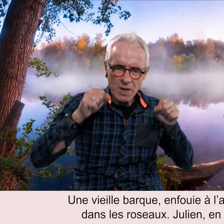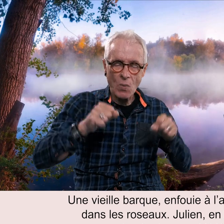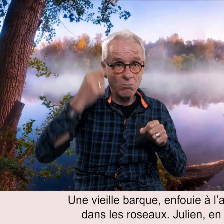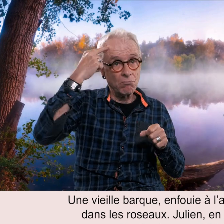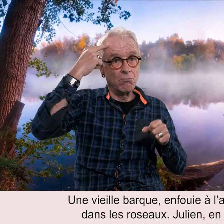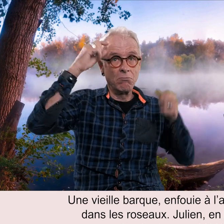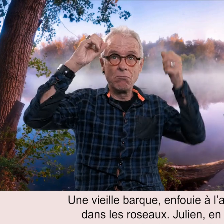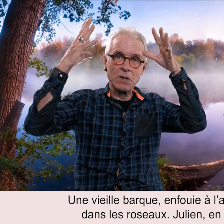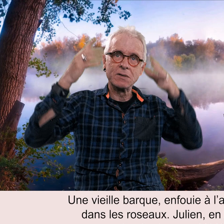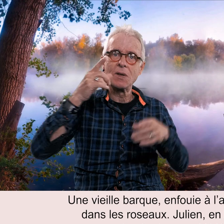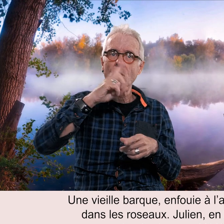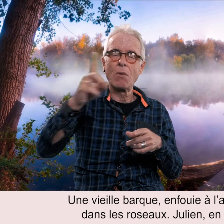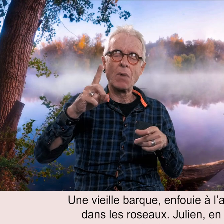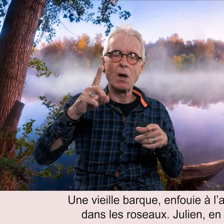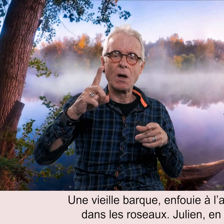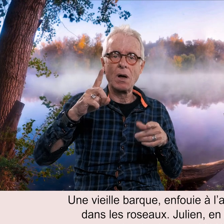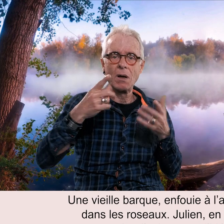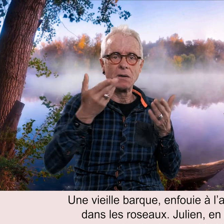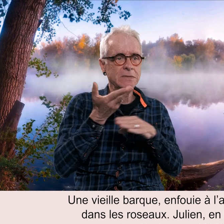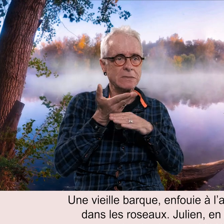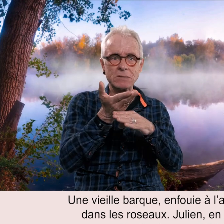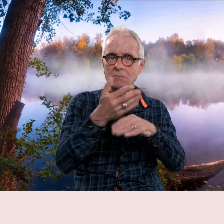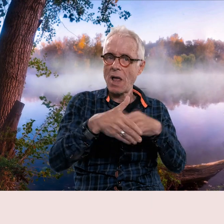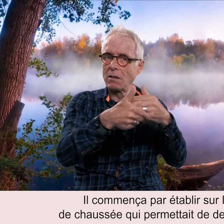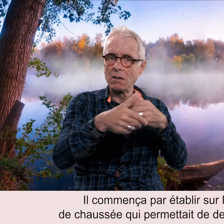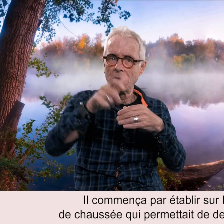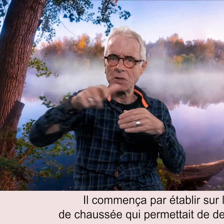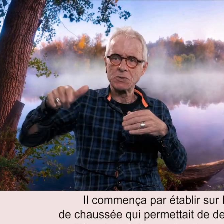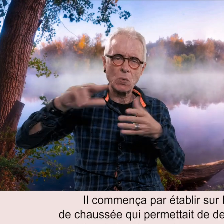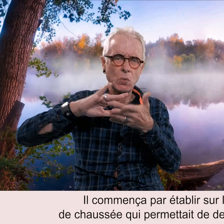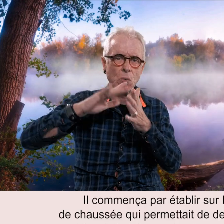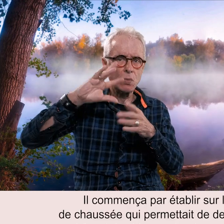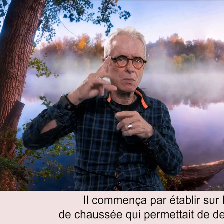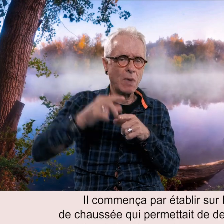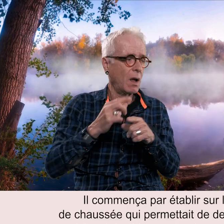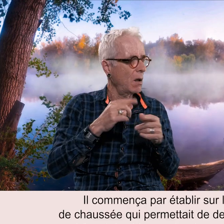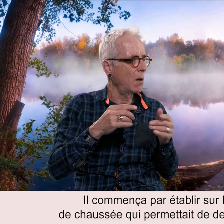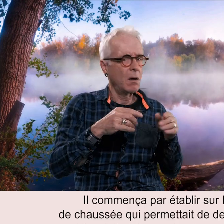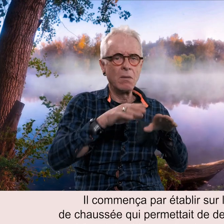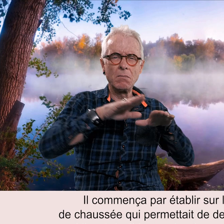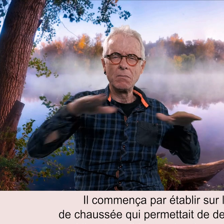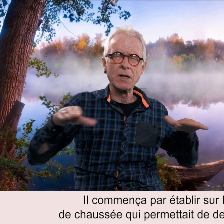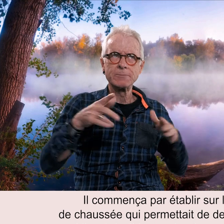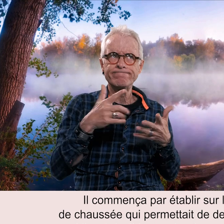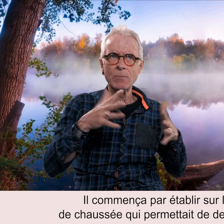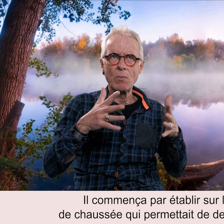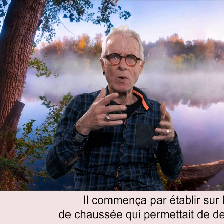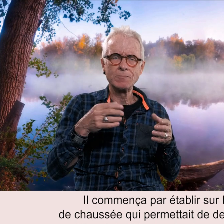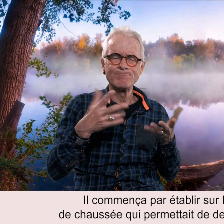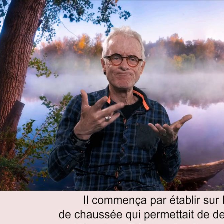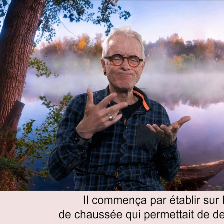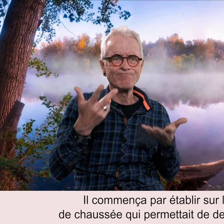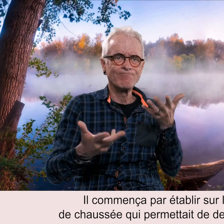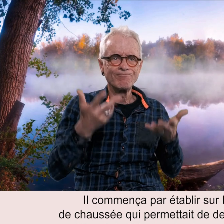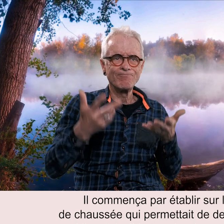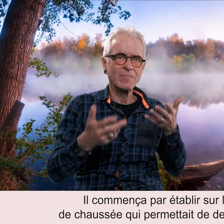lui vint d'employer son existence au service des autres. Il commença par établir sur la berge une manière de chaussée qui permettrait